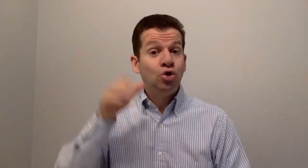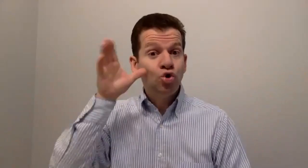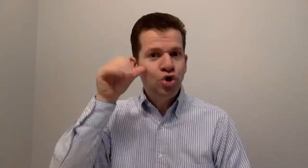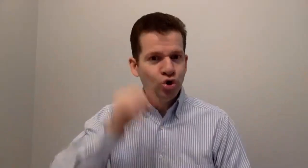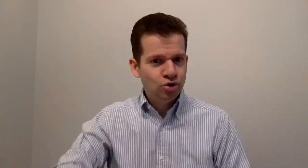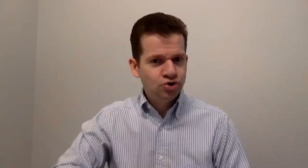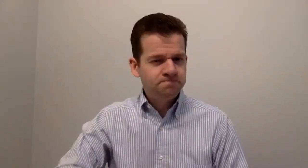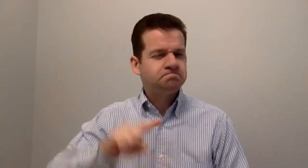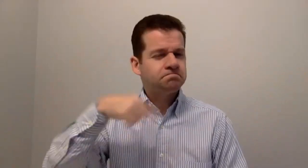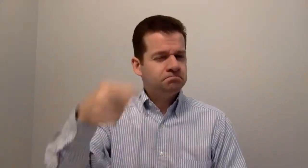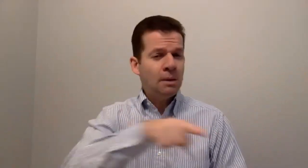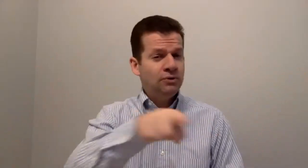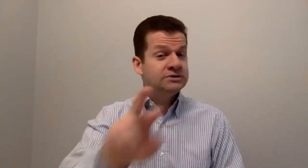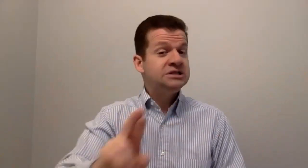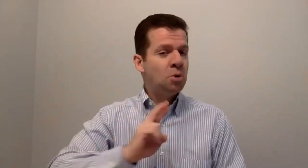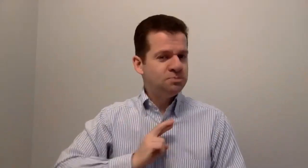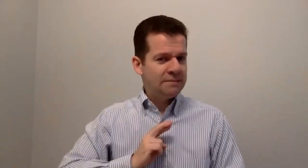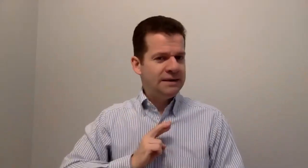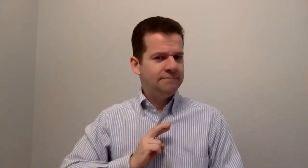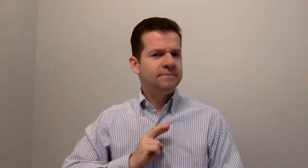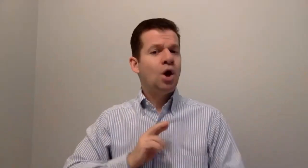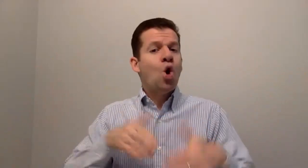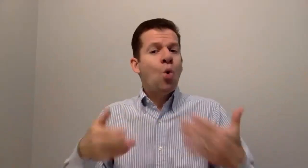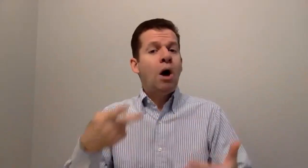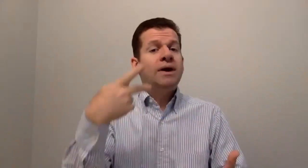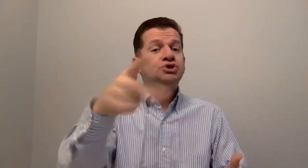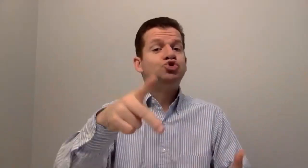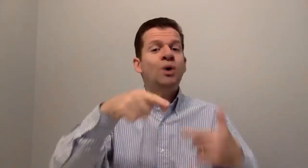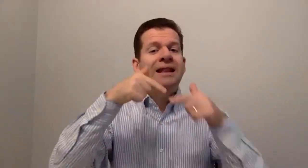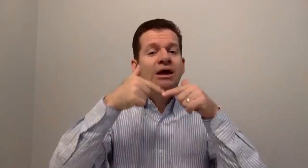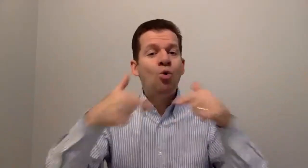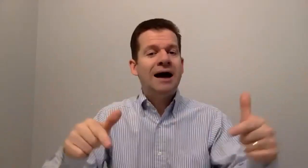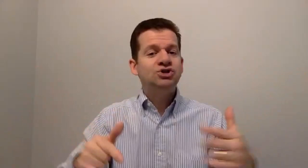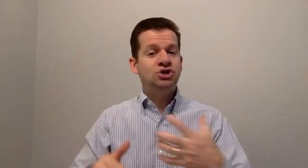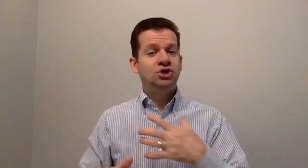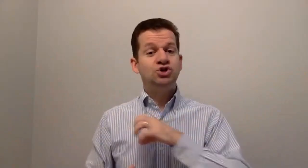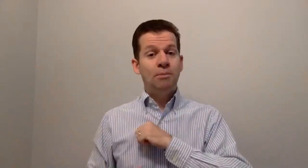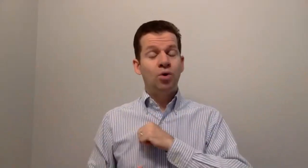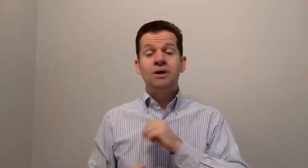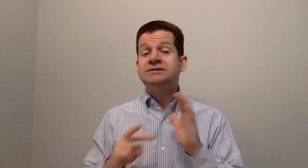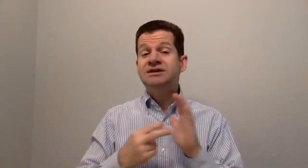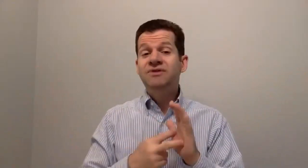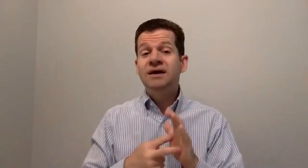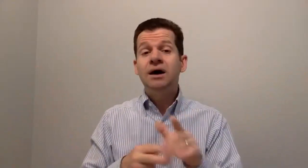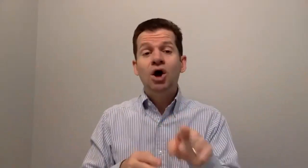tô curioso, depois você responde para mim, qual que é a sua linguagem de amor? Significa,